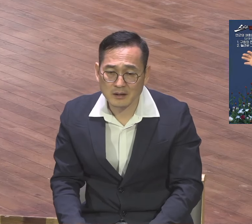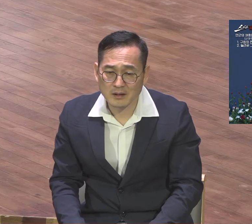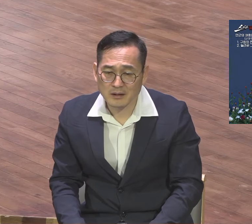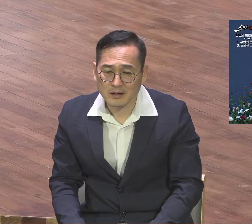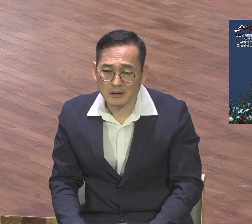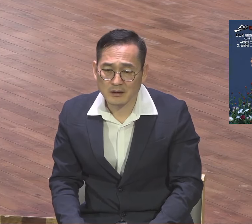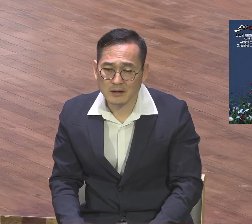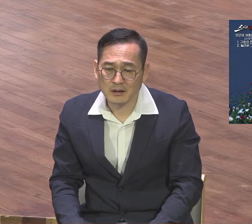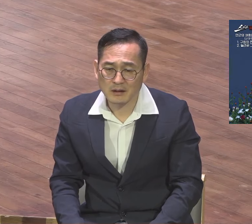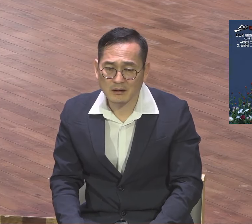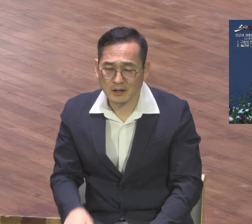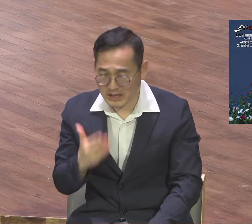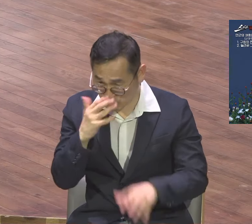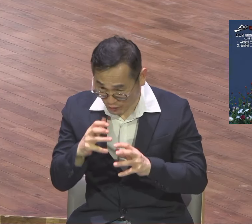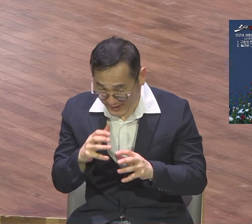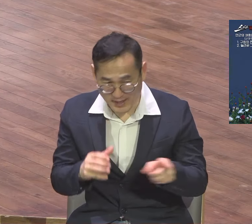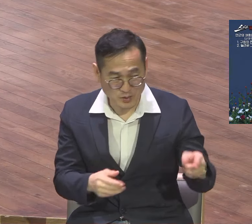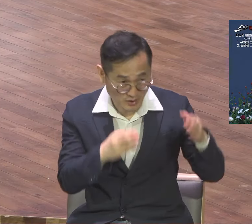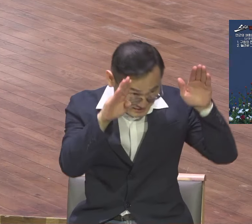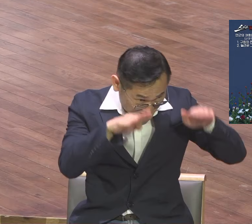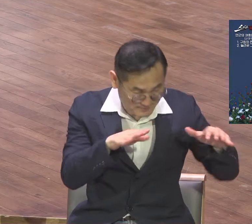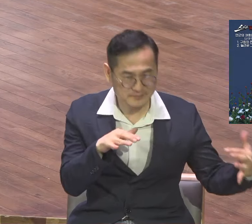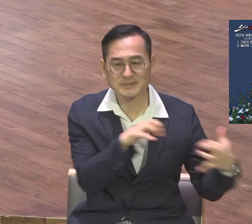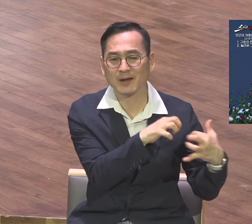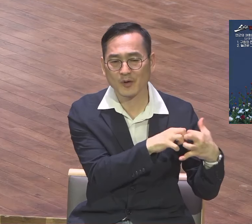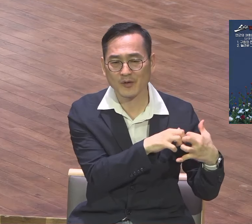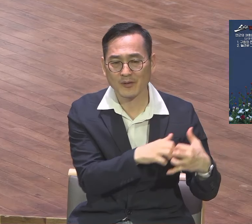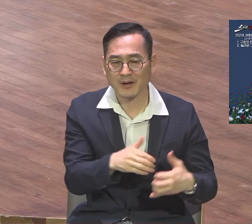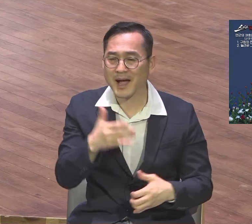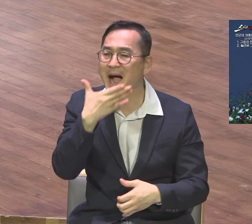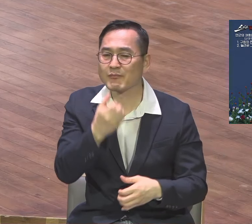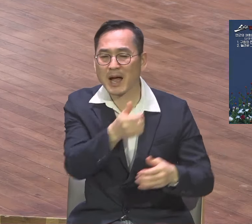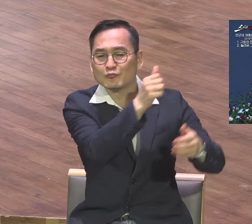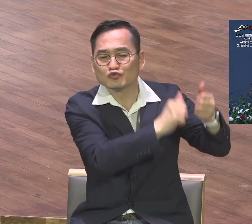유대교하고 모슬렘하고 싸움이에요. 아브라함 후손하고